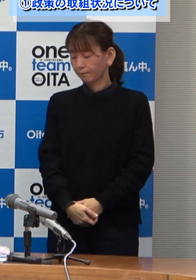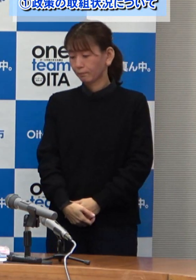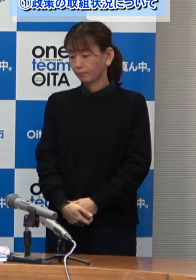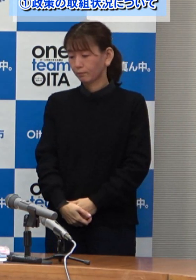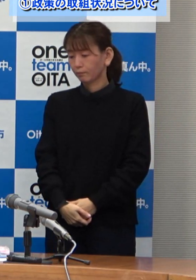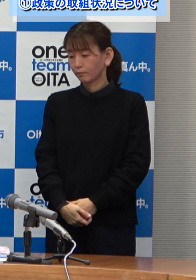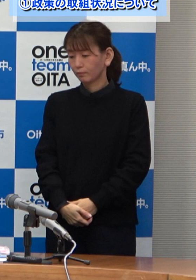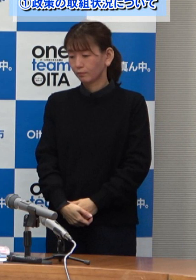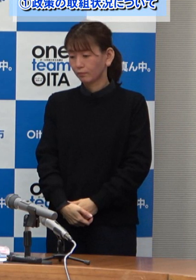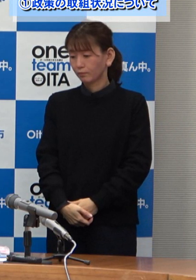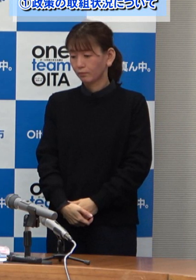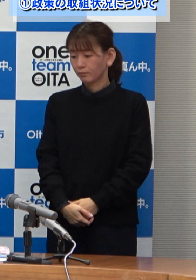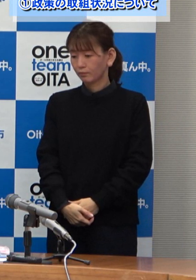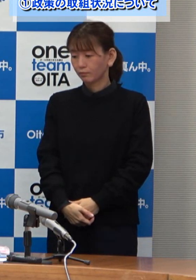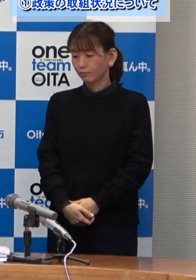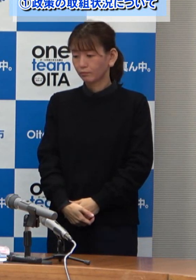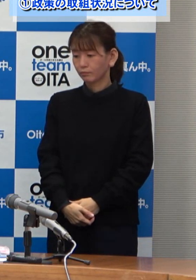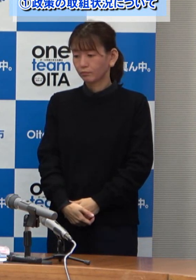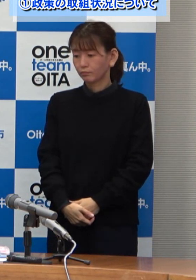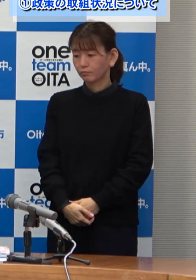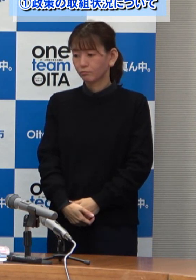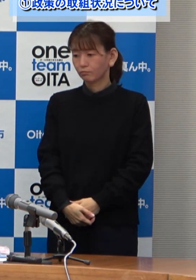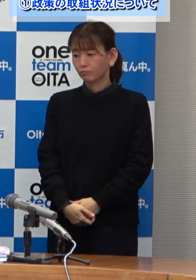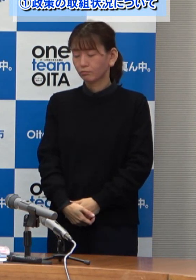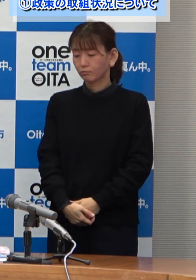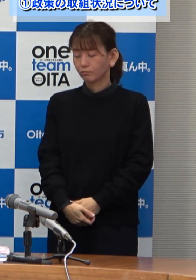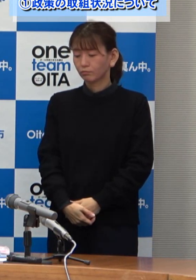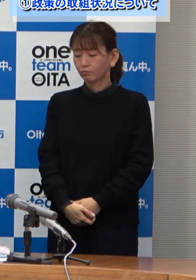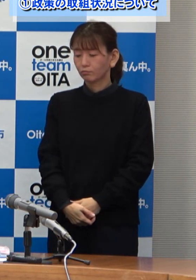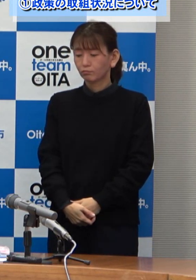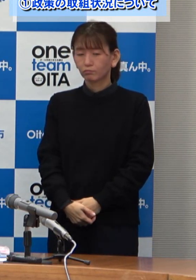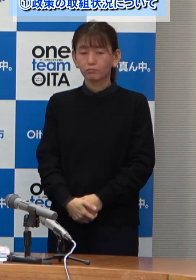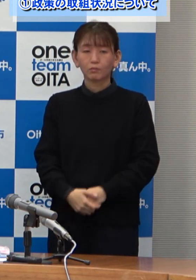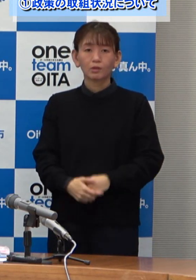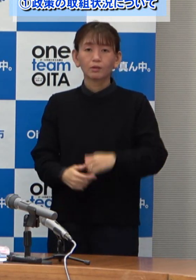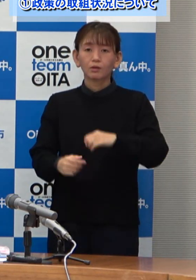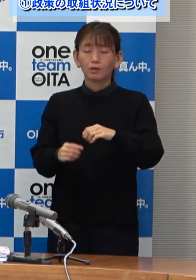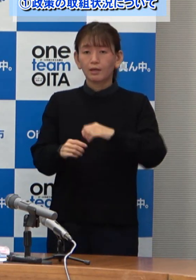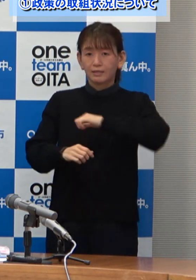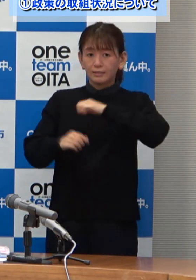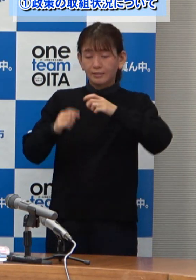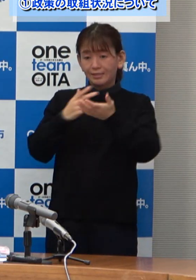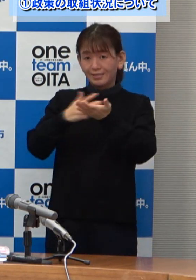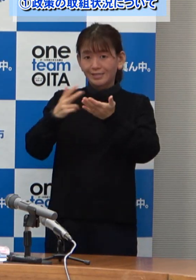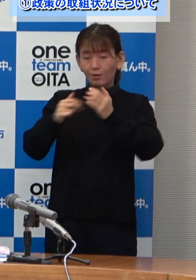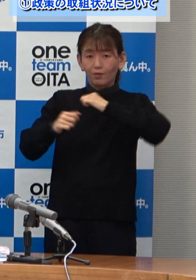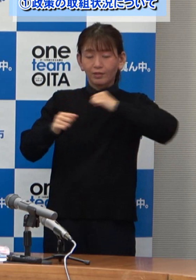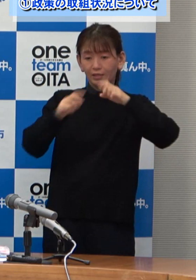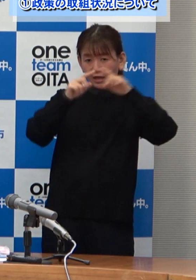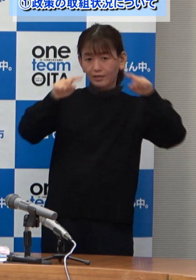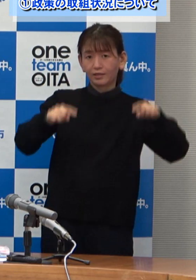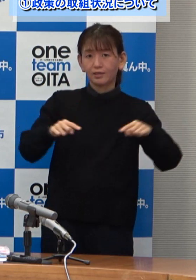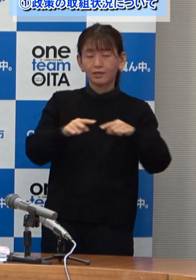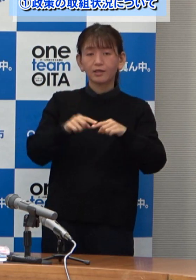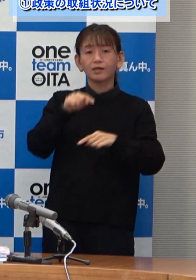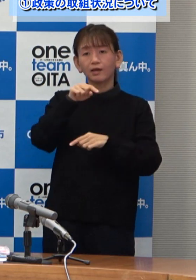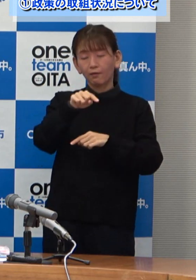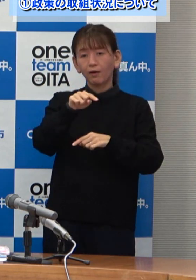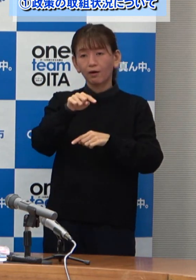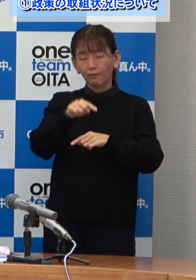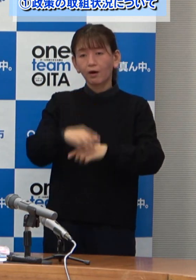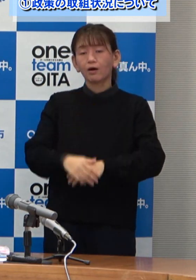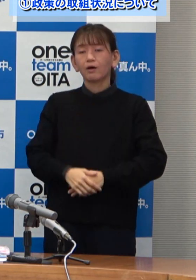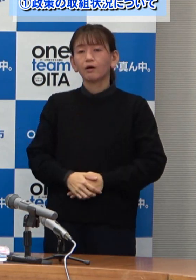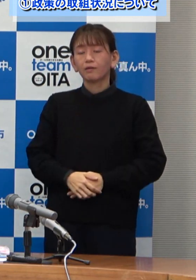もま左側ですねも概要それから掲載項目これはもう皆さんご存知